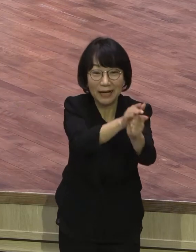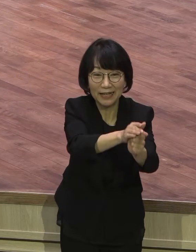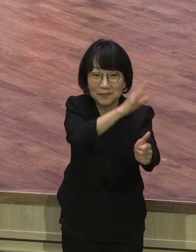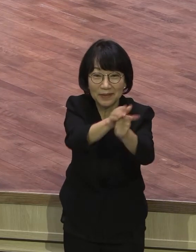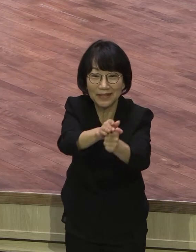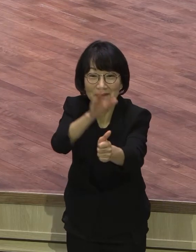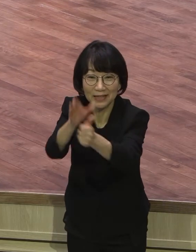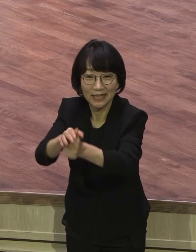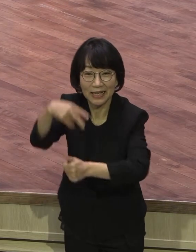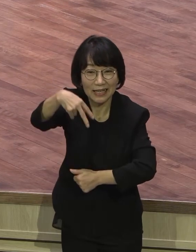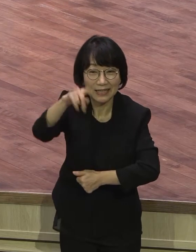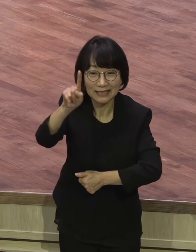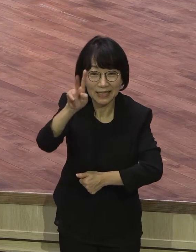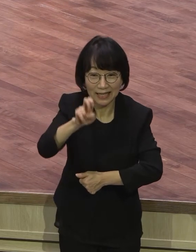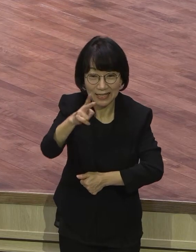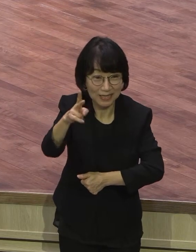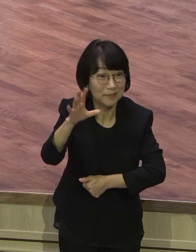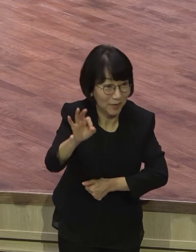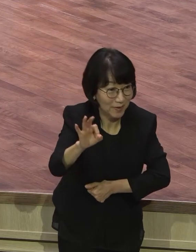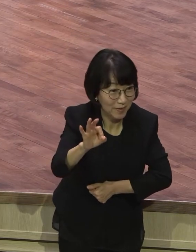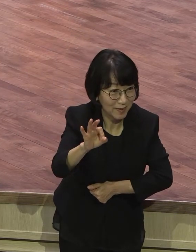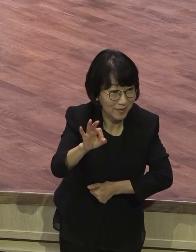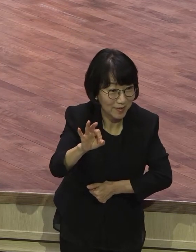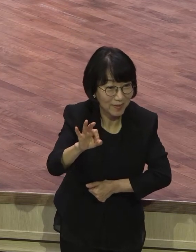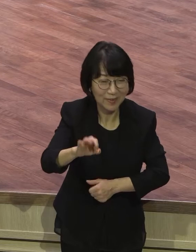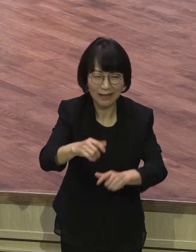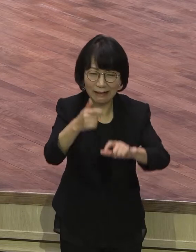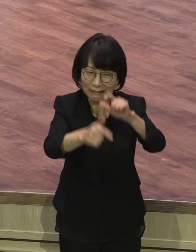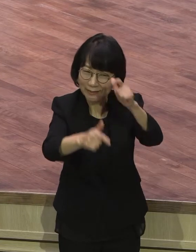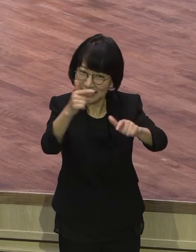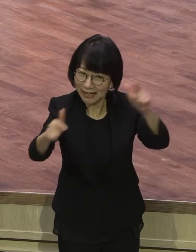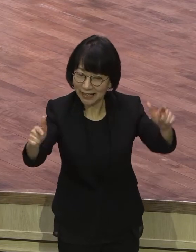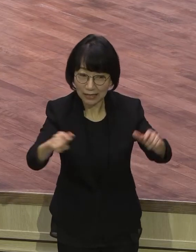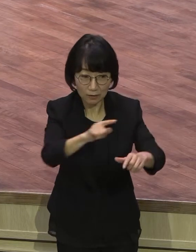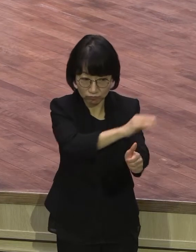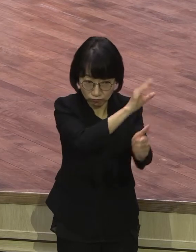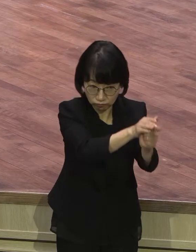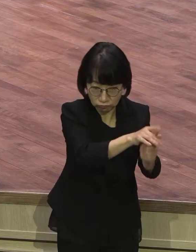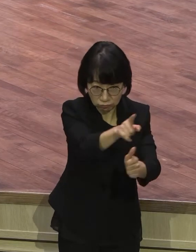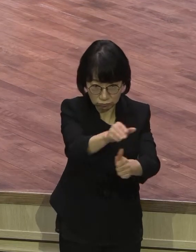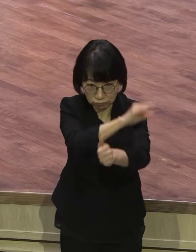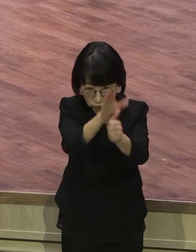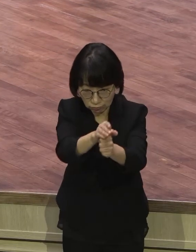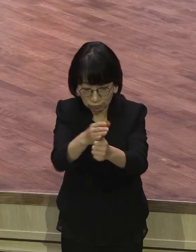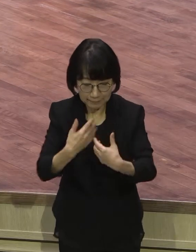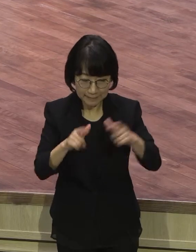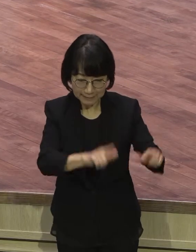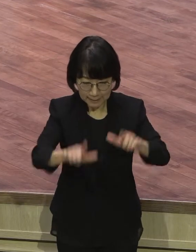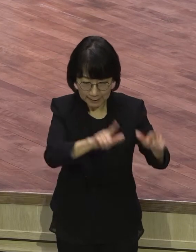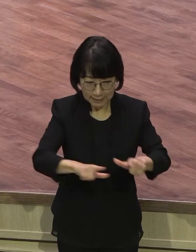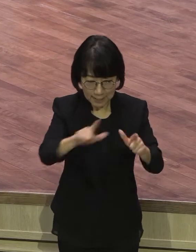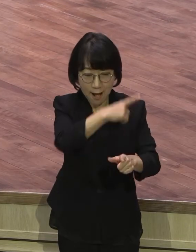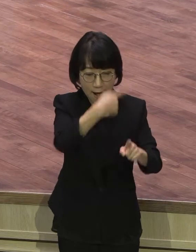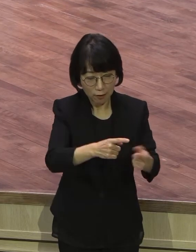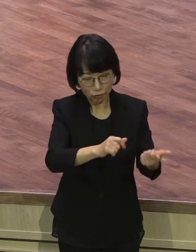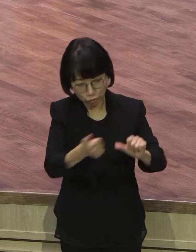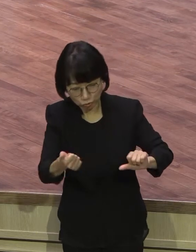있어. 그 사명을 이제 개인차는 있지만은 일정 기간 동안에 이 땅에 살게 돼요. 기도는